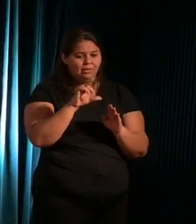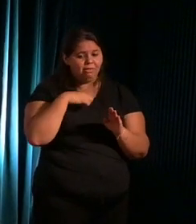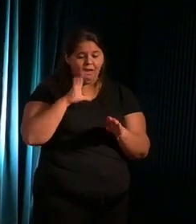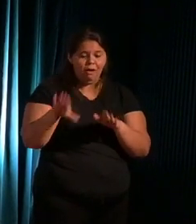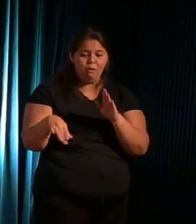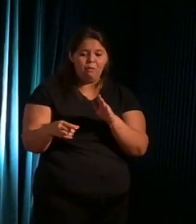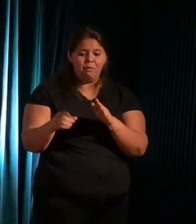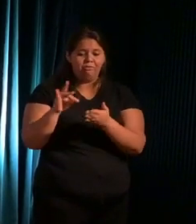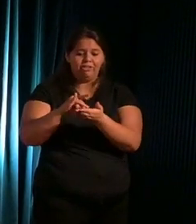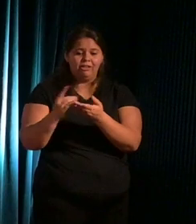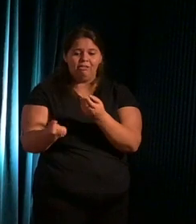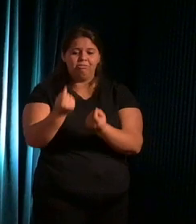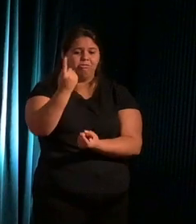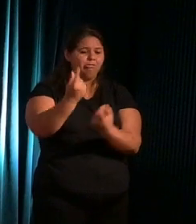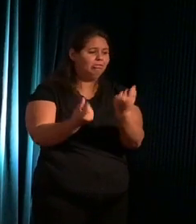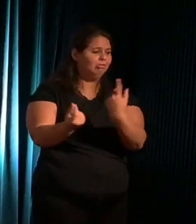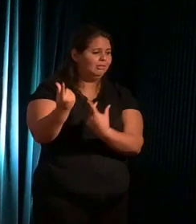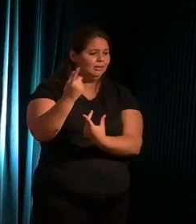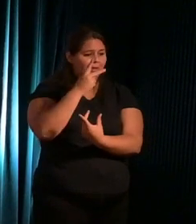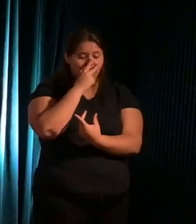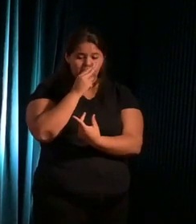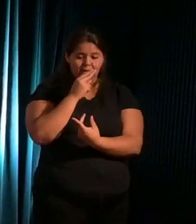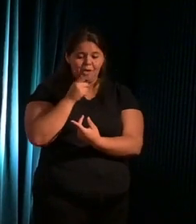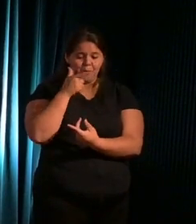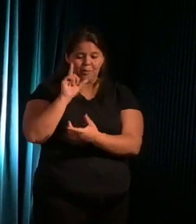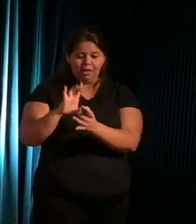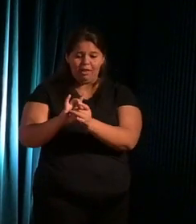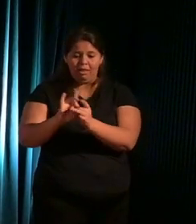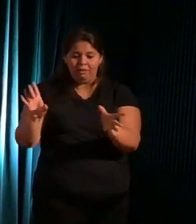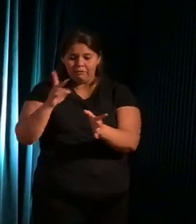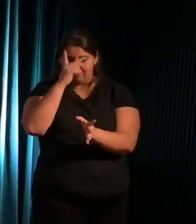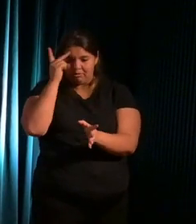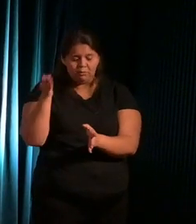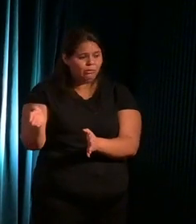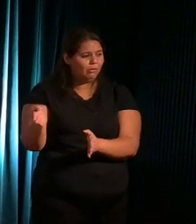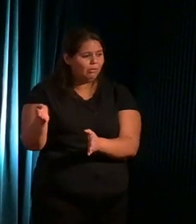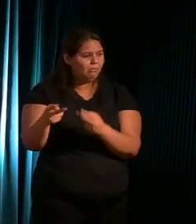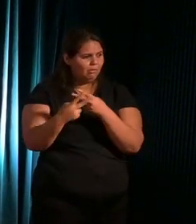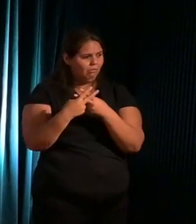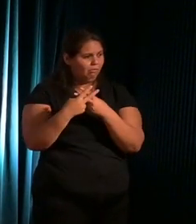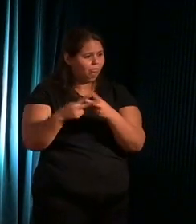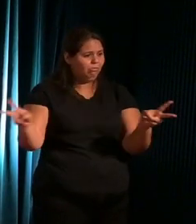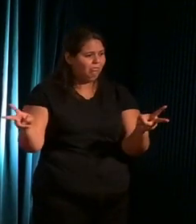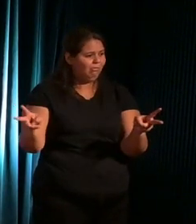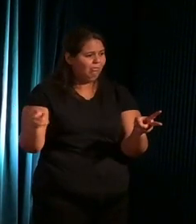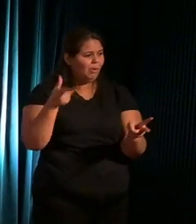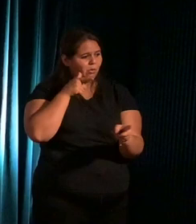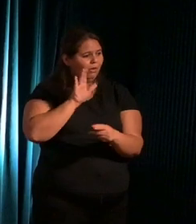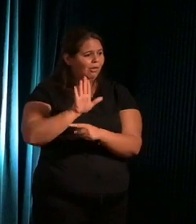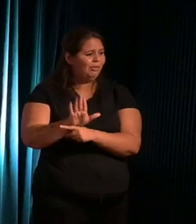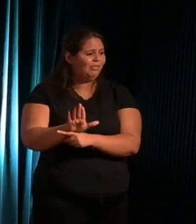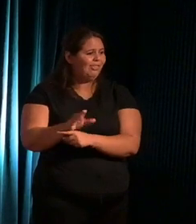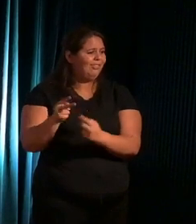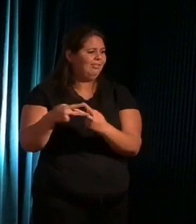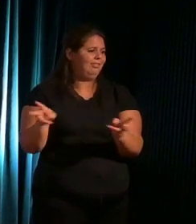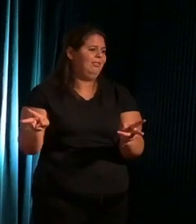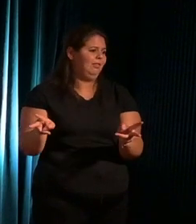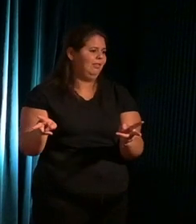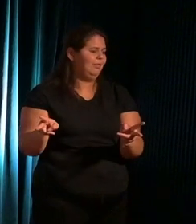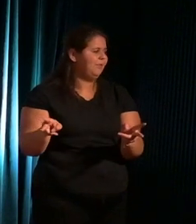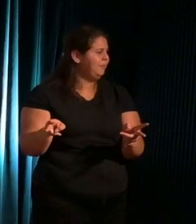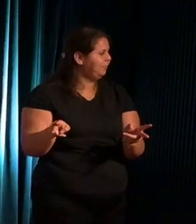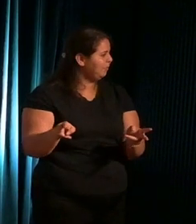verdades, ele absorve aquele matador. Então, e eu queria, dentro da